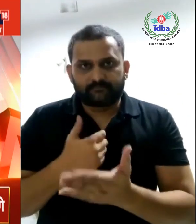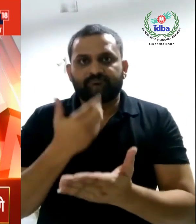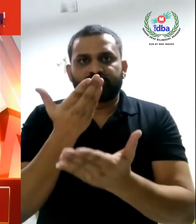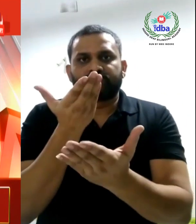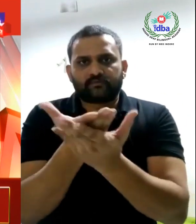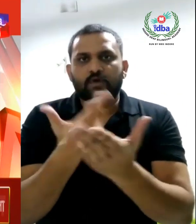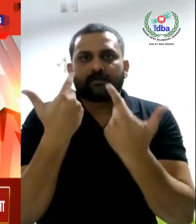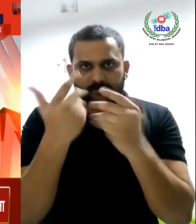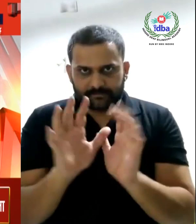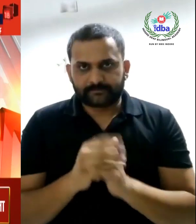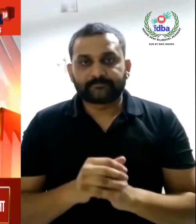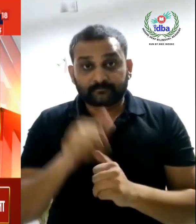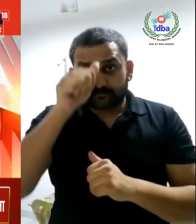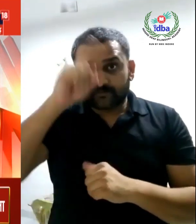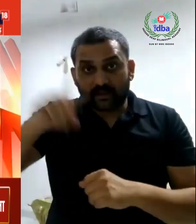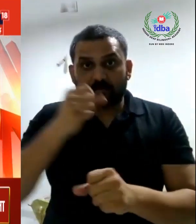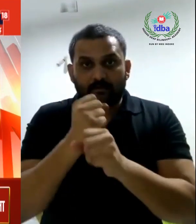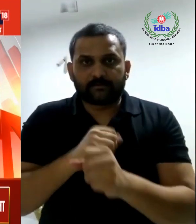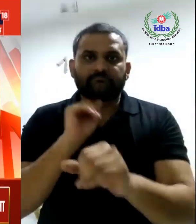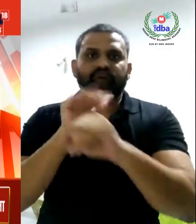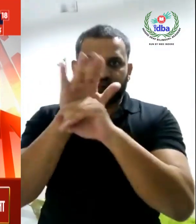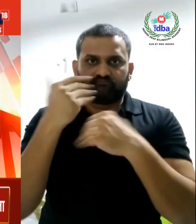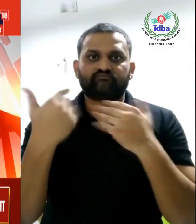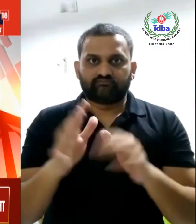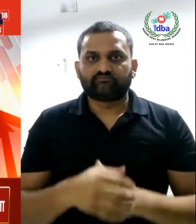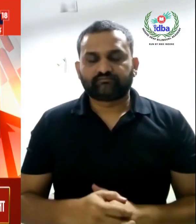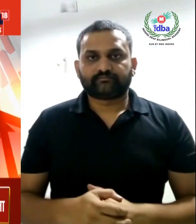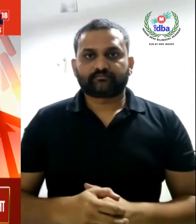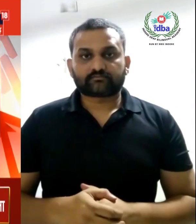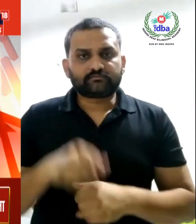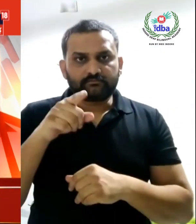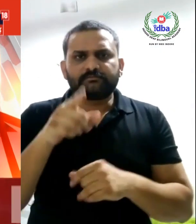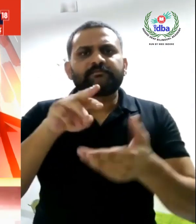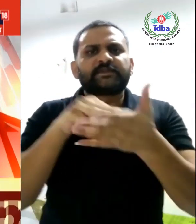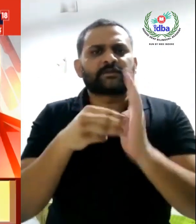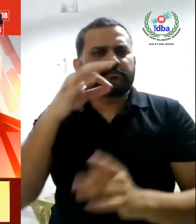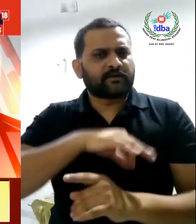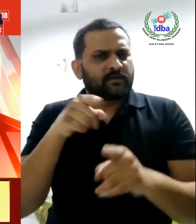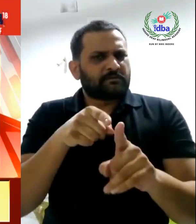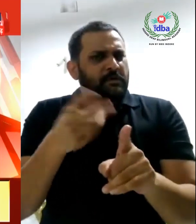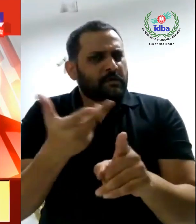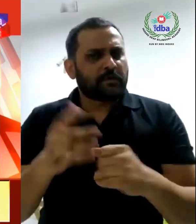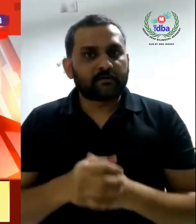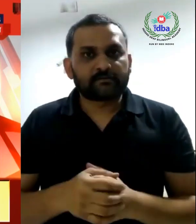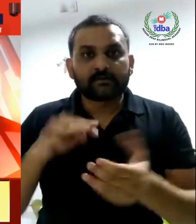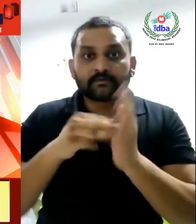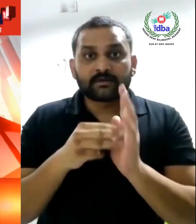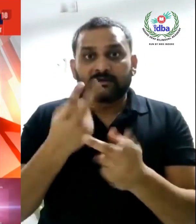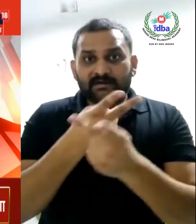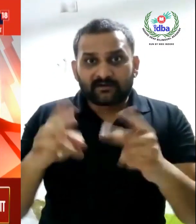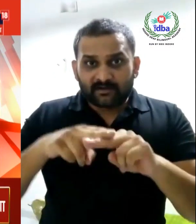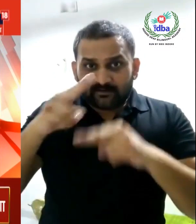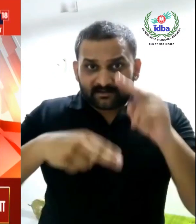प्रस्ताव भारत सरकार को भेजा है। इसका लाभ यह होगा कि ऐसी सभी इकाइयों